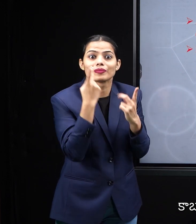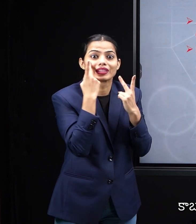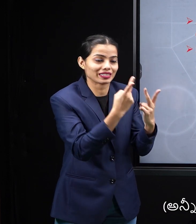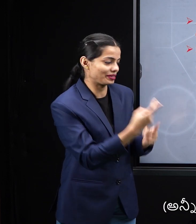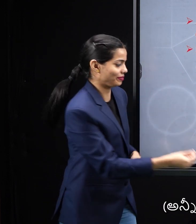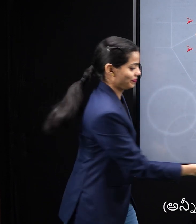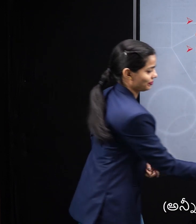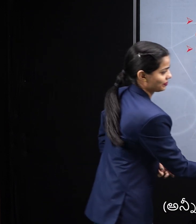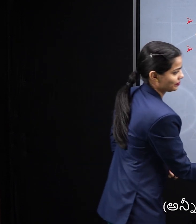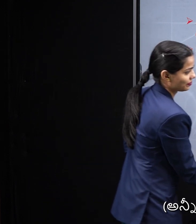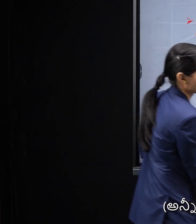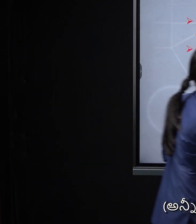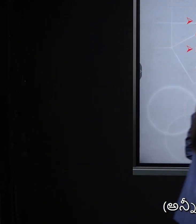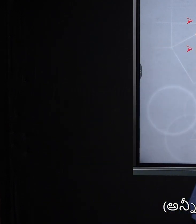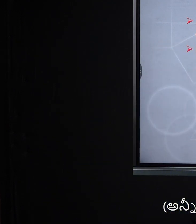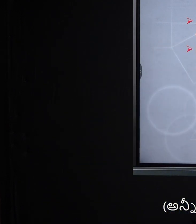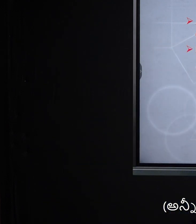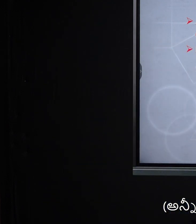OR అన్ని వృత్తం యొక్క వ్యాసార్థాలు.